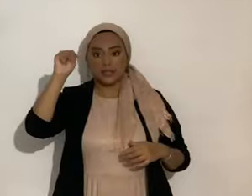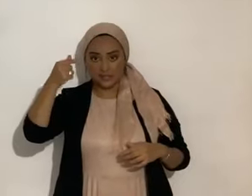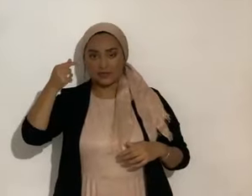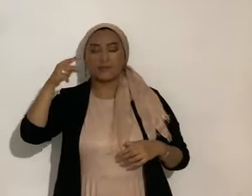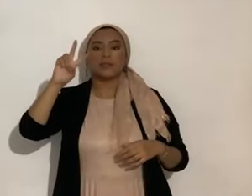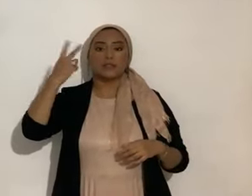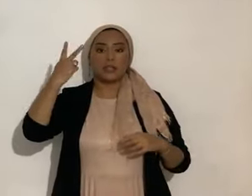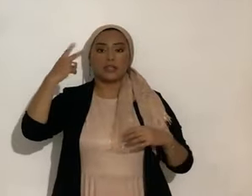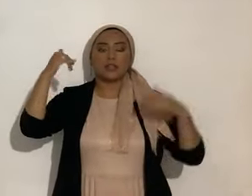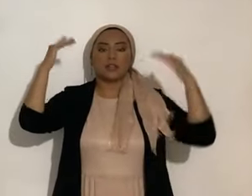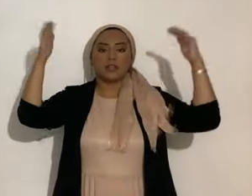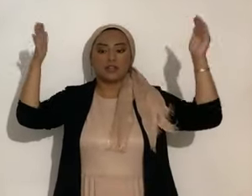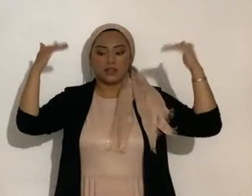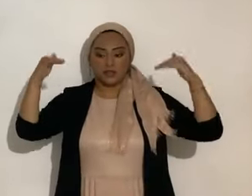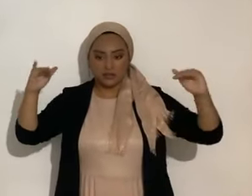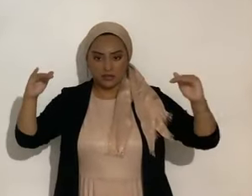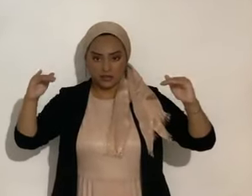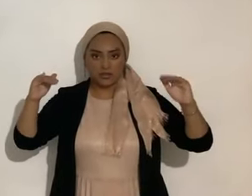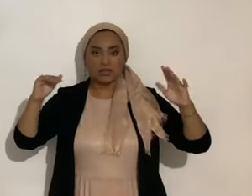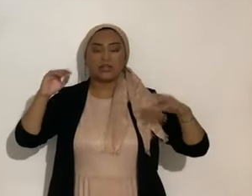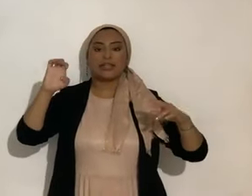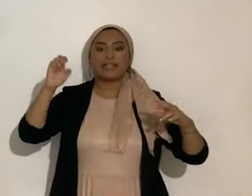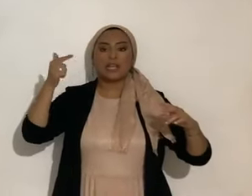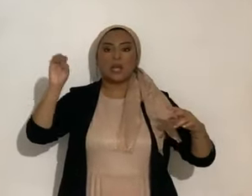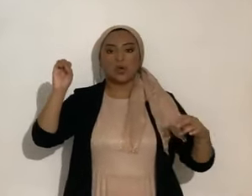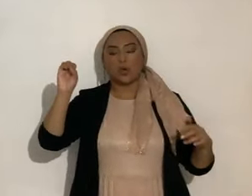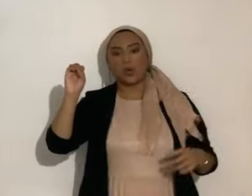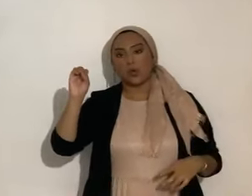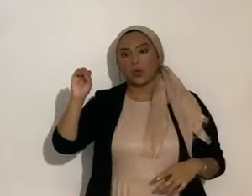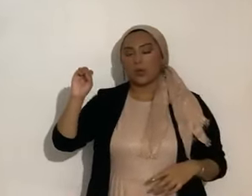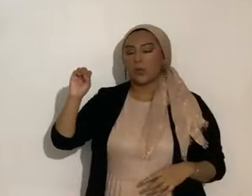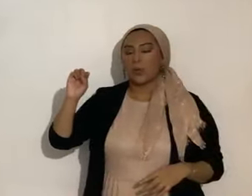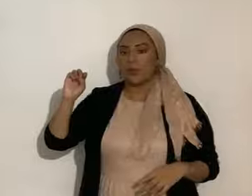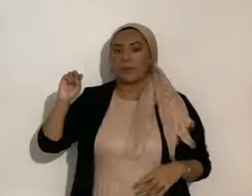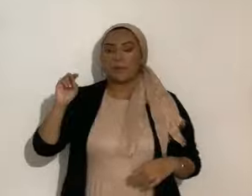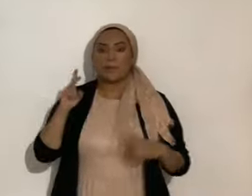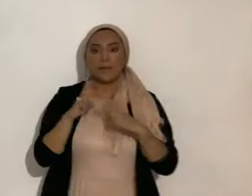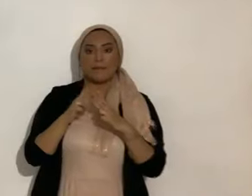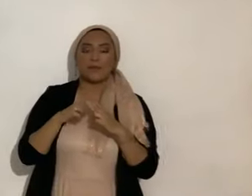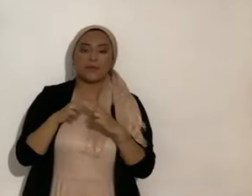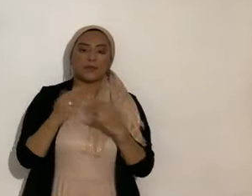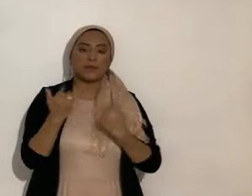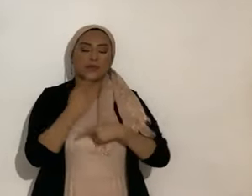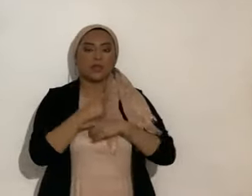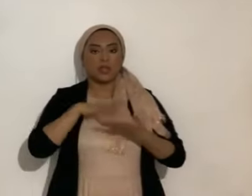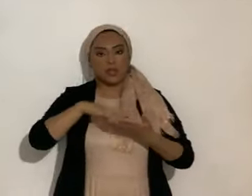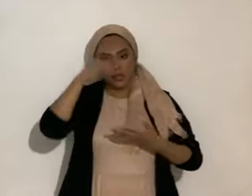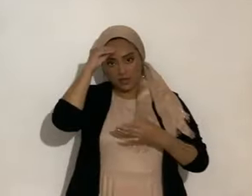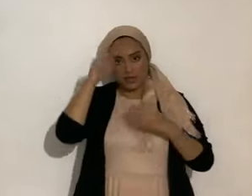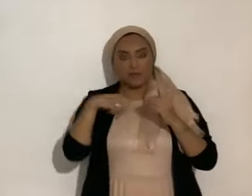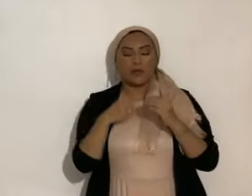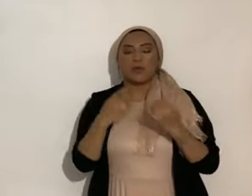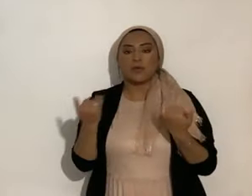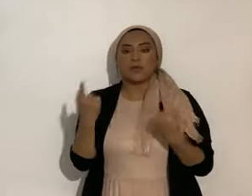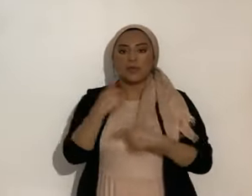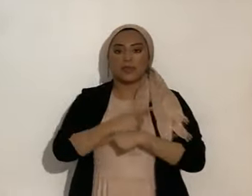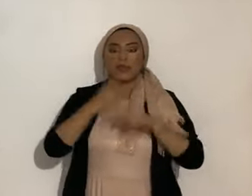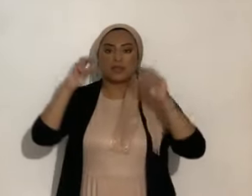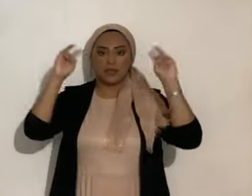segundo concepto es ego, orgullo. Esos dos conceptos vamos a ver, los vamos a estar manejando en este